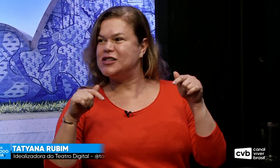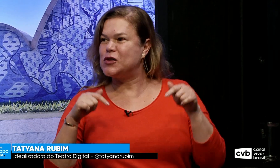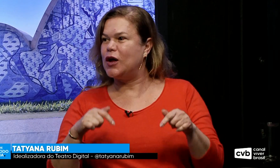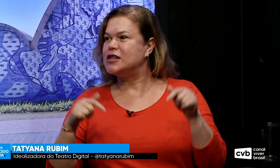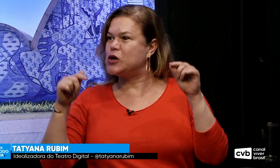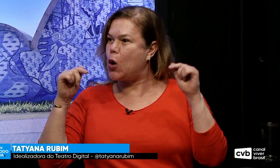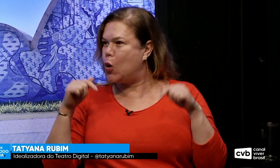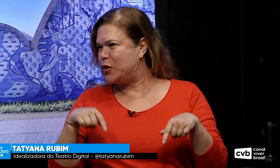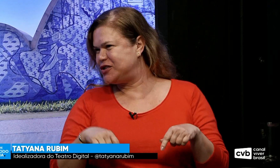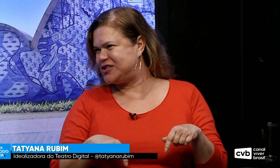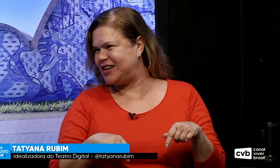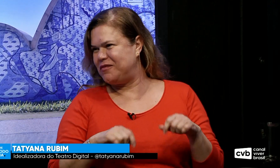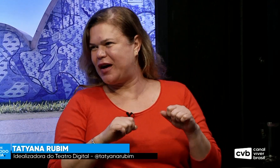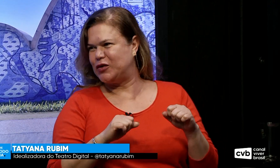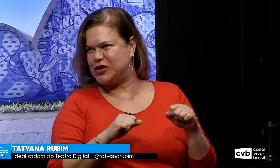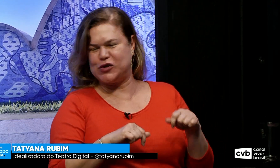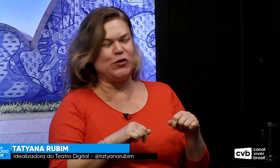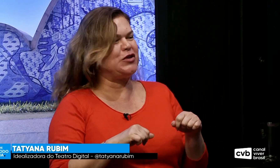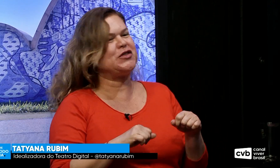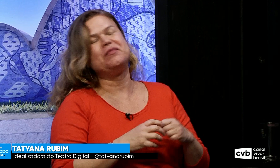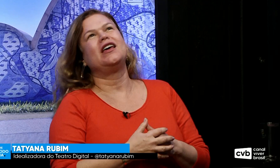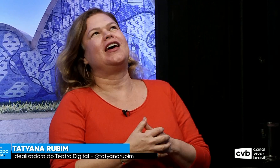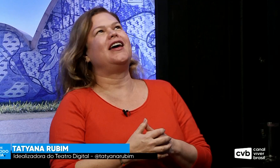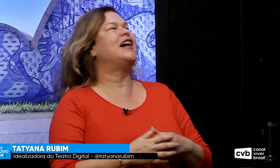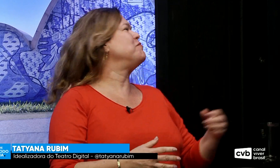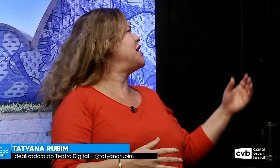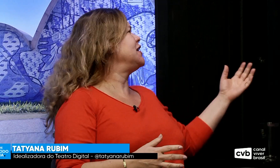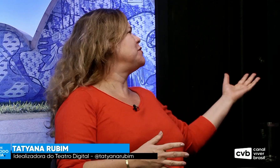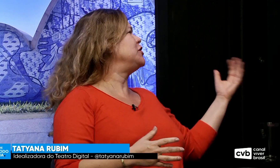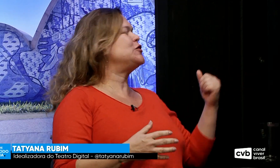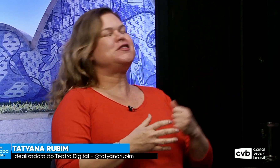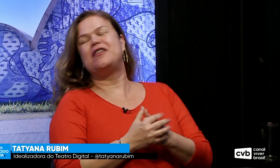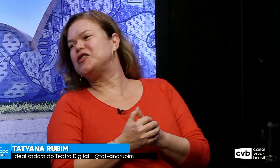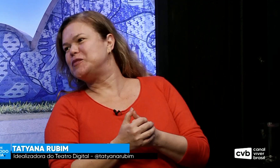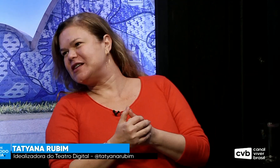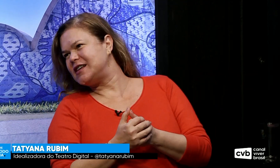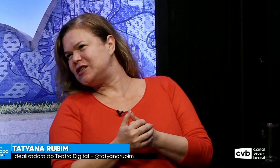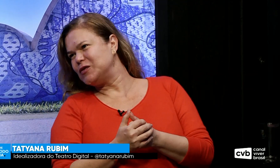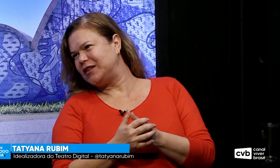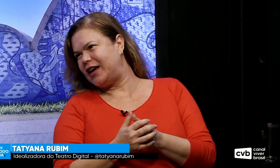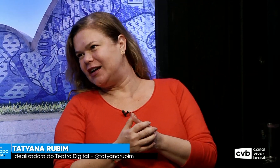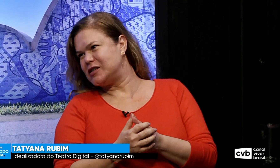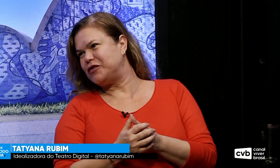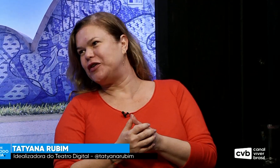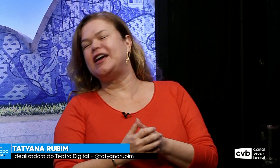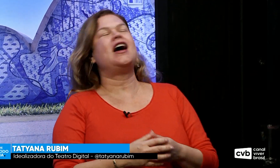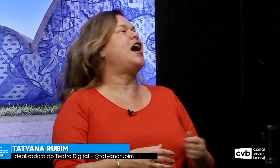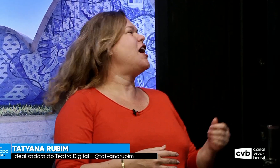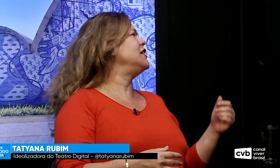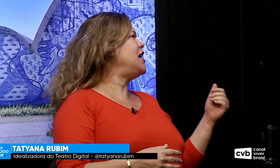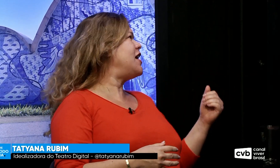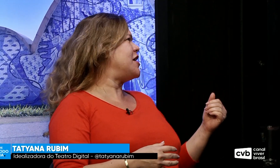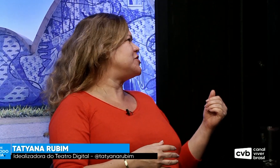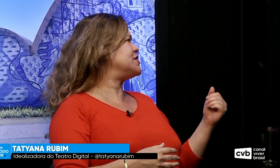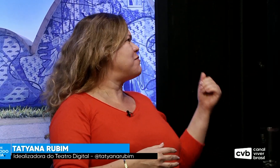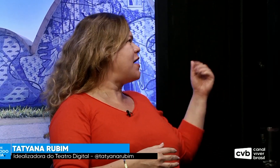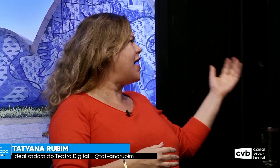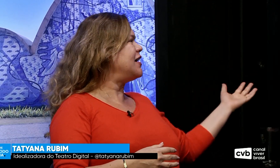escolas hoje, em Belo Horizonte. Mariana me trouxe vários presentes, um deles foi a Ana Regis, a Mari